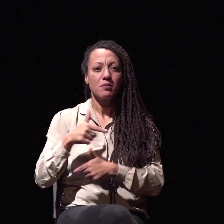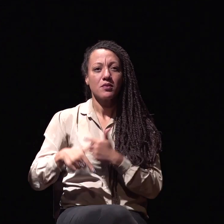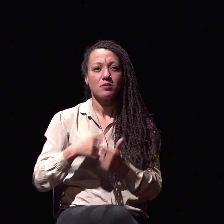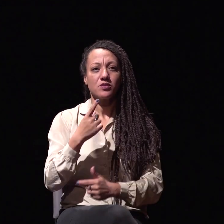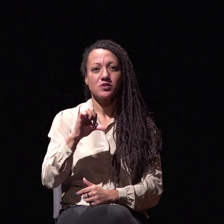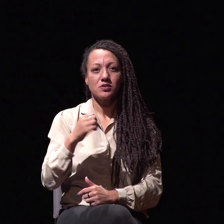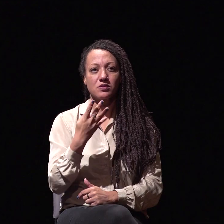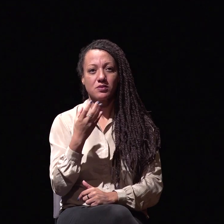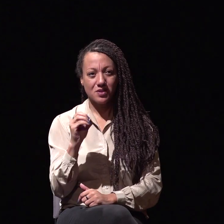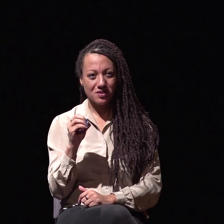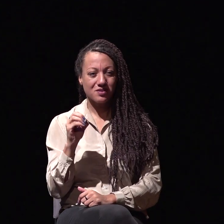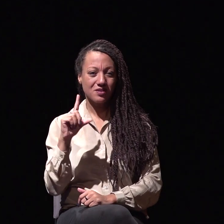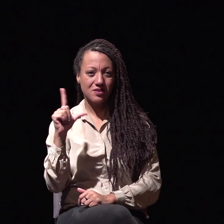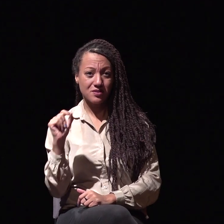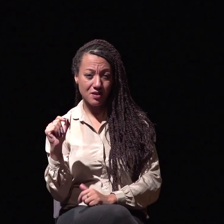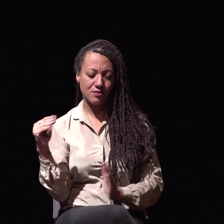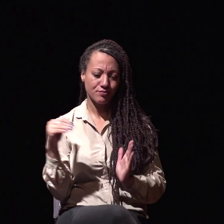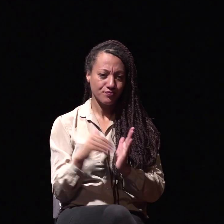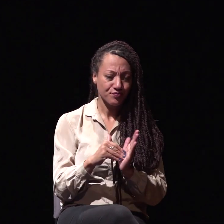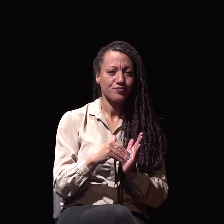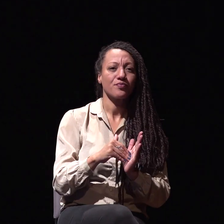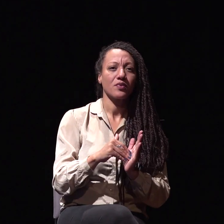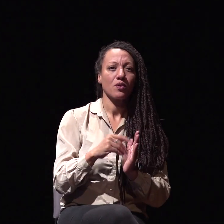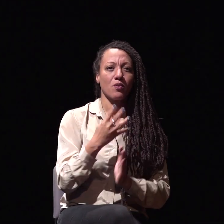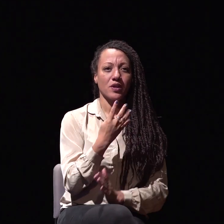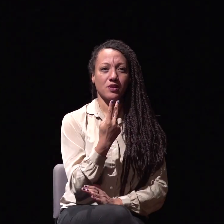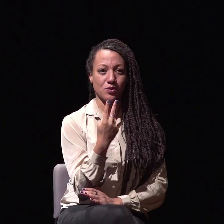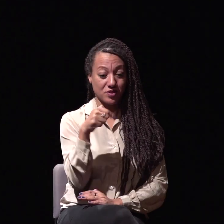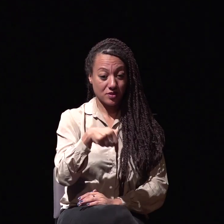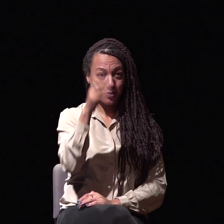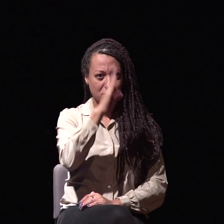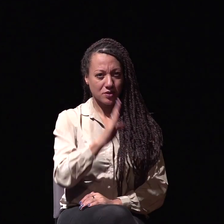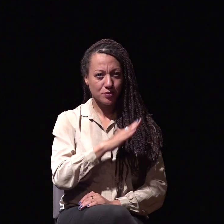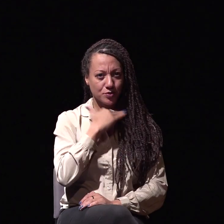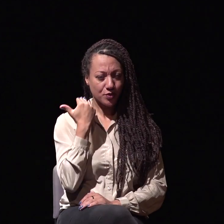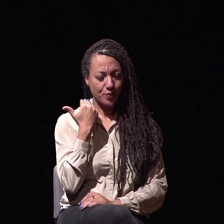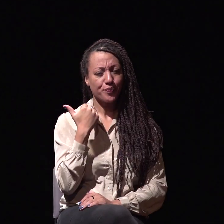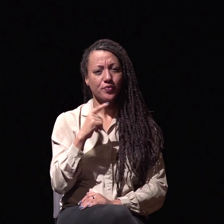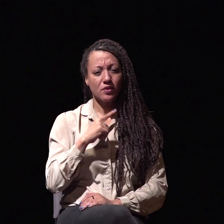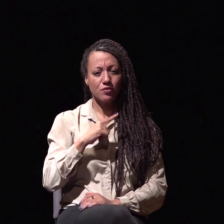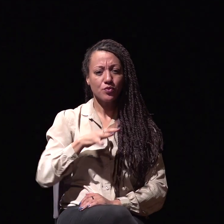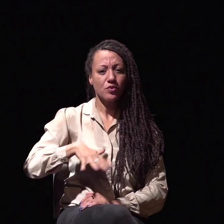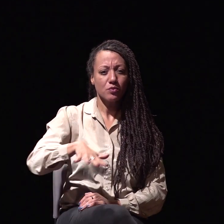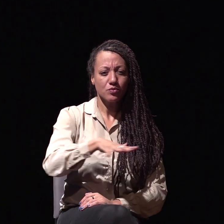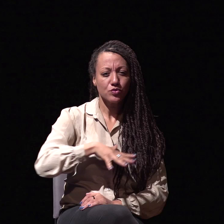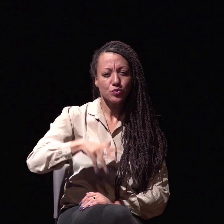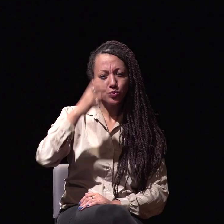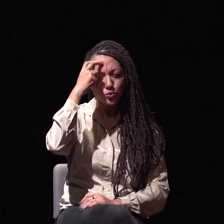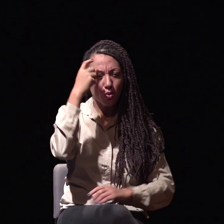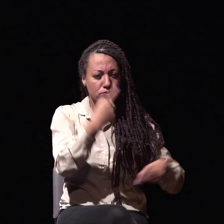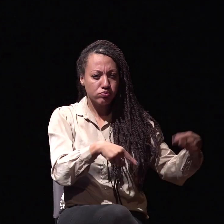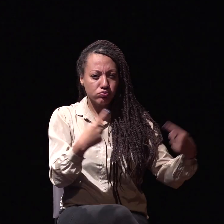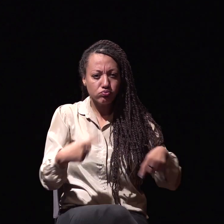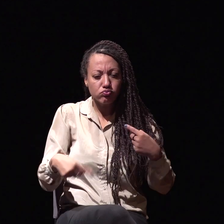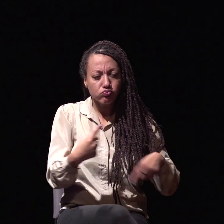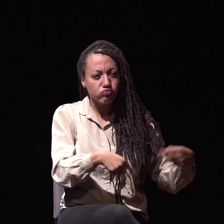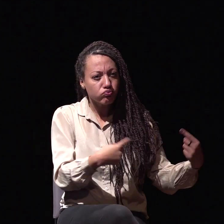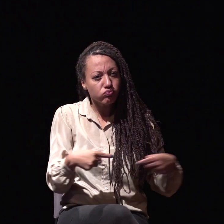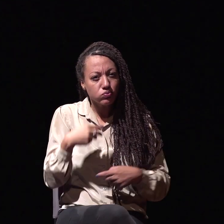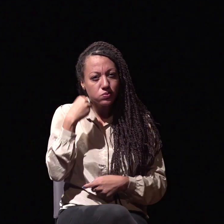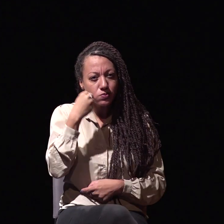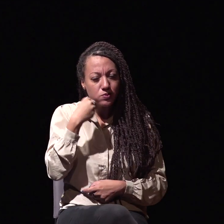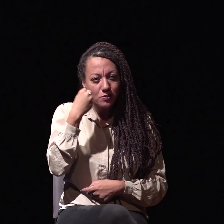seu falecimento em 92 no Brasil, ela fez da ação cultural uma plataforma para discutir e